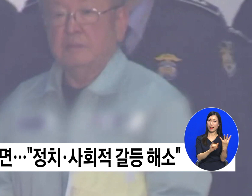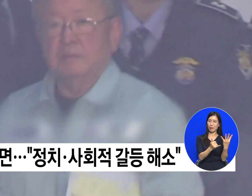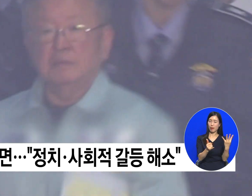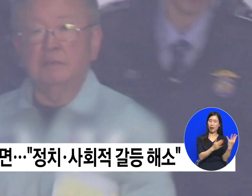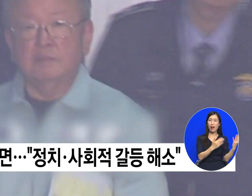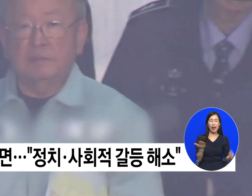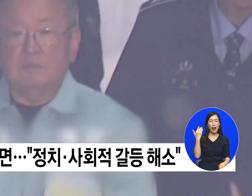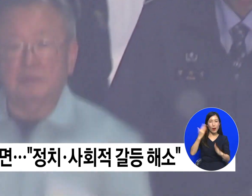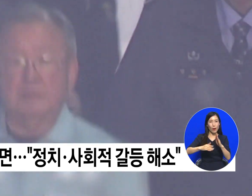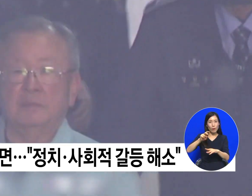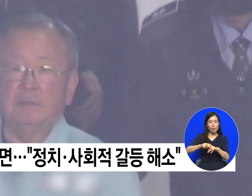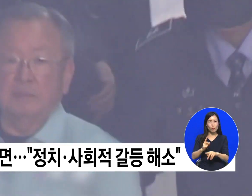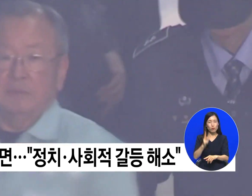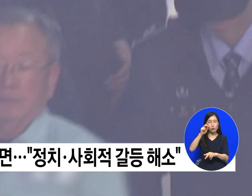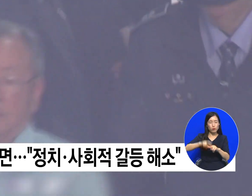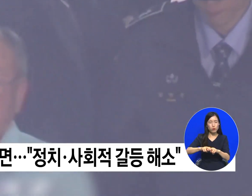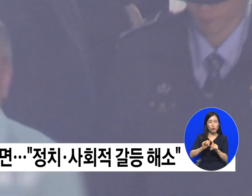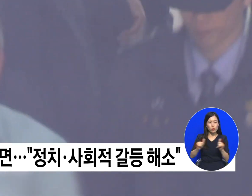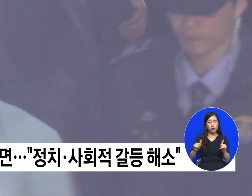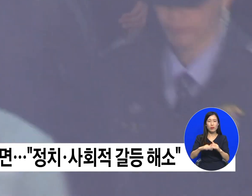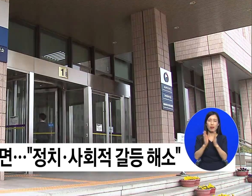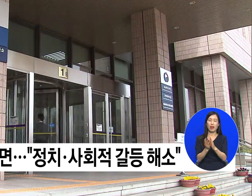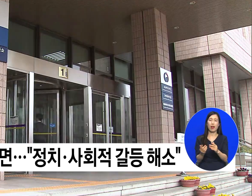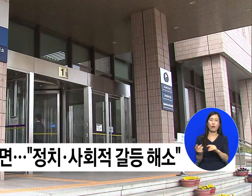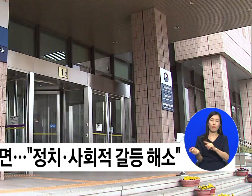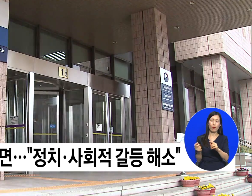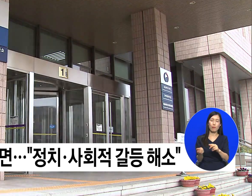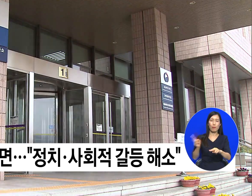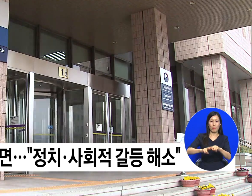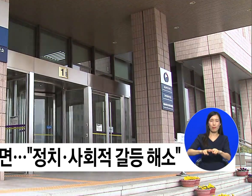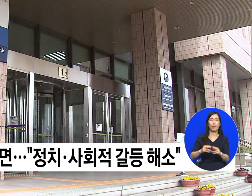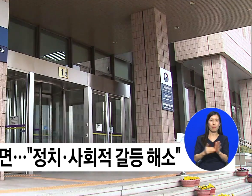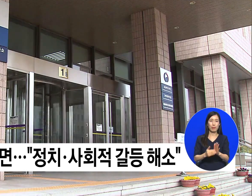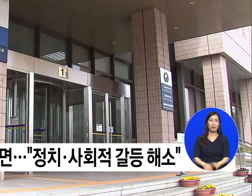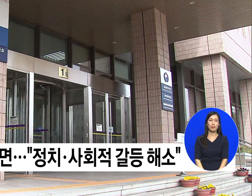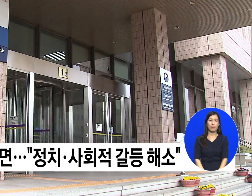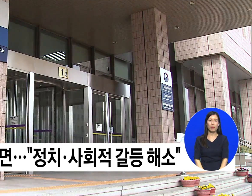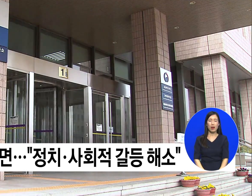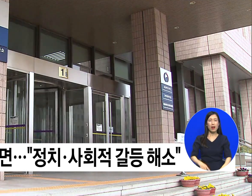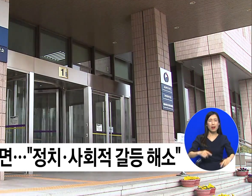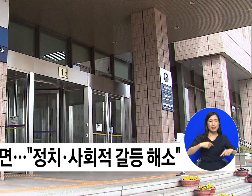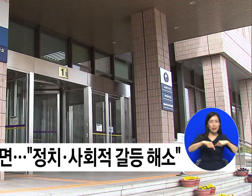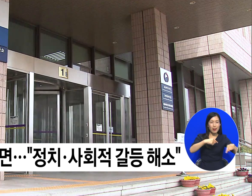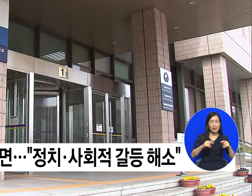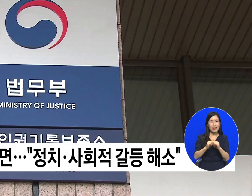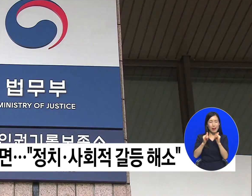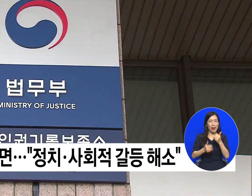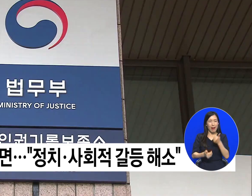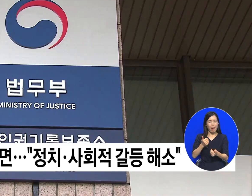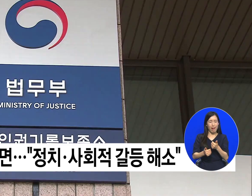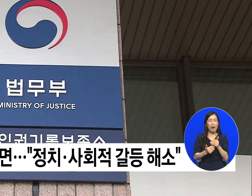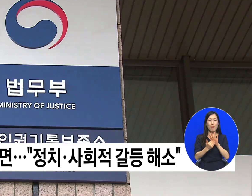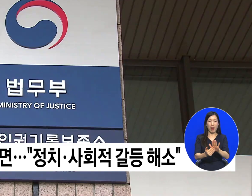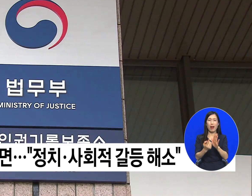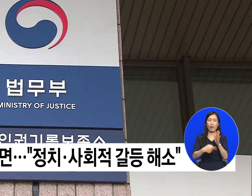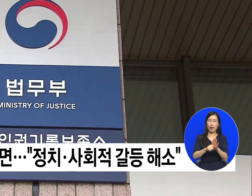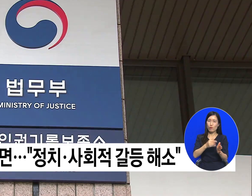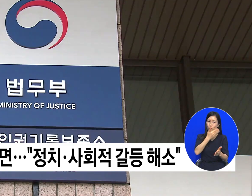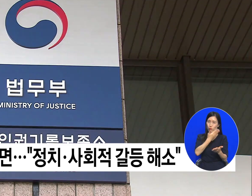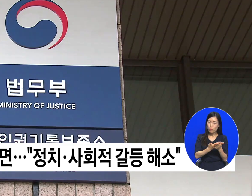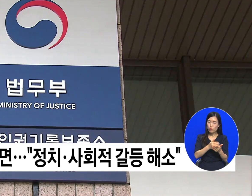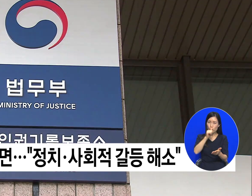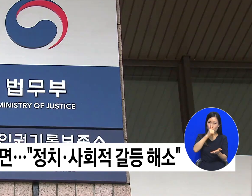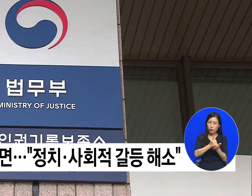전 고위공직자 3명도 사면 복권됐습니다 법무부는 정치 사회적 갈등 해소를 위해 범죄의 경중을 고려해